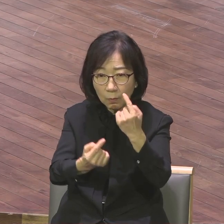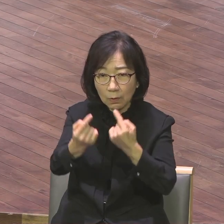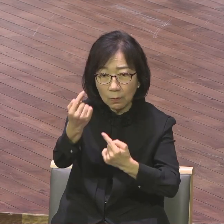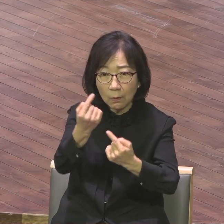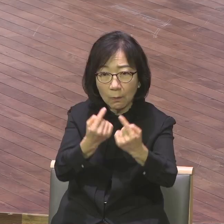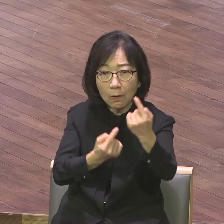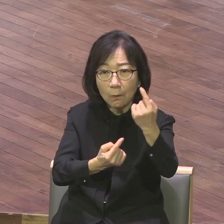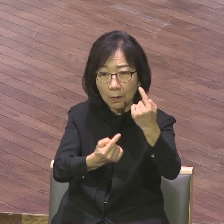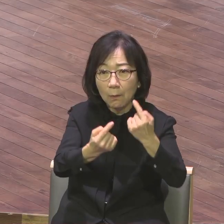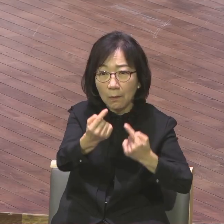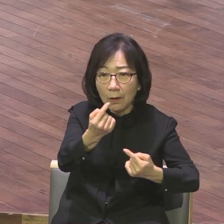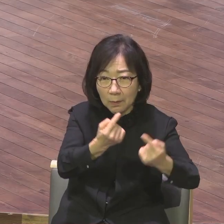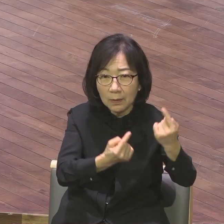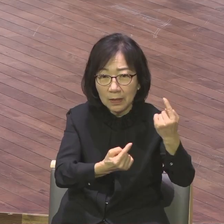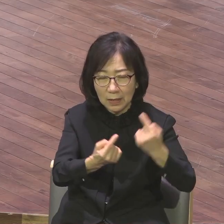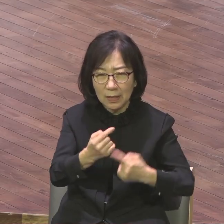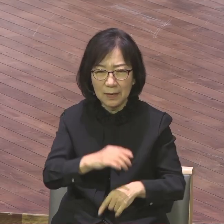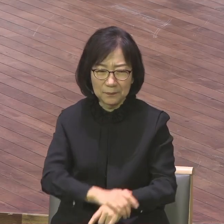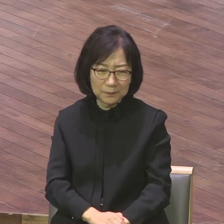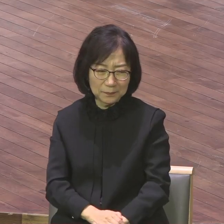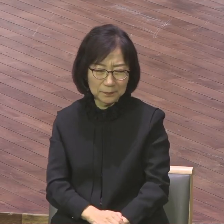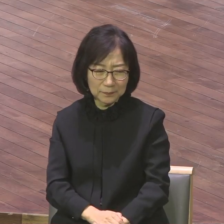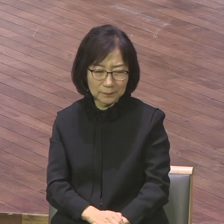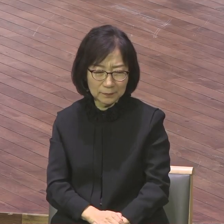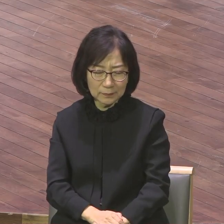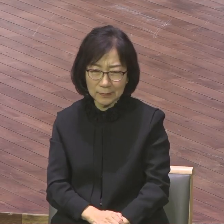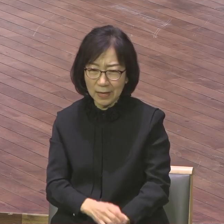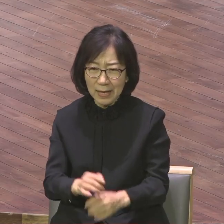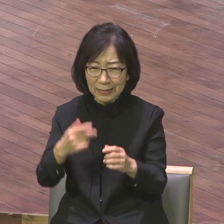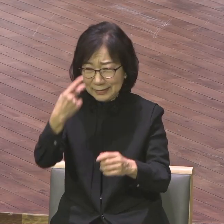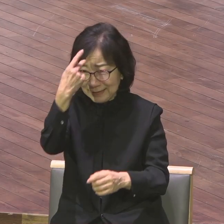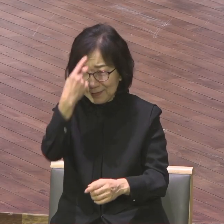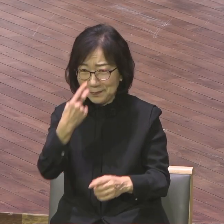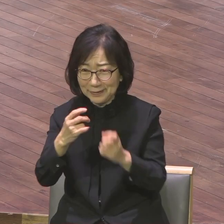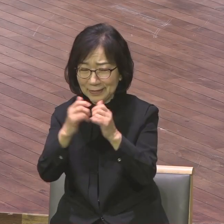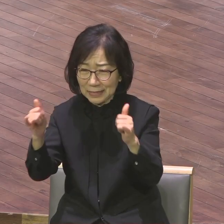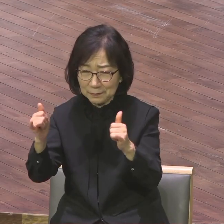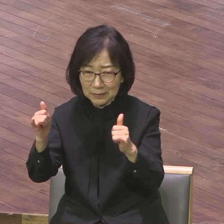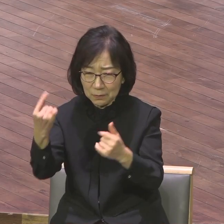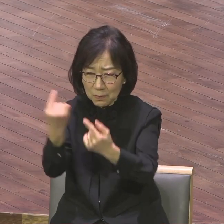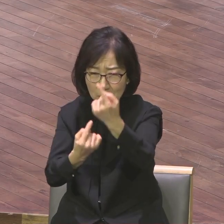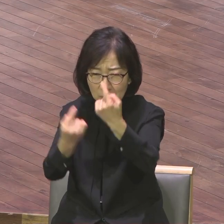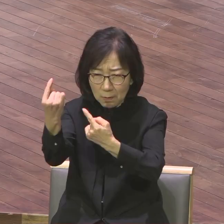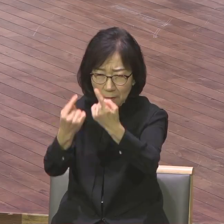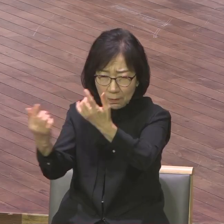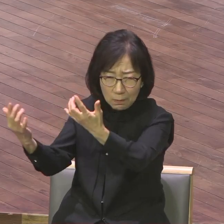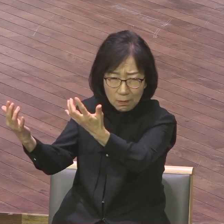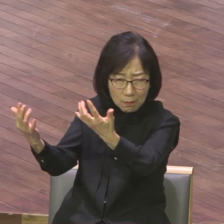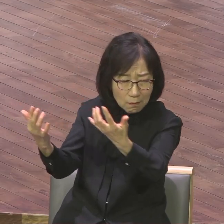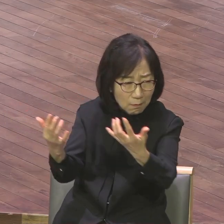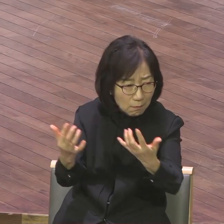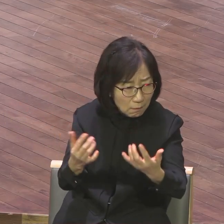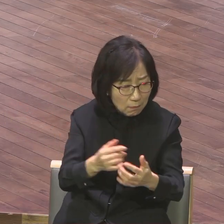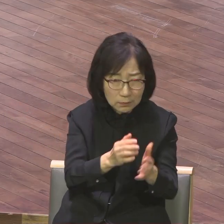나옵니다. 사마리아인들이 예수님께 와서 자기 메시지를 들으면서 이야,